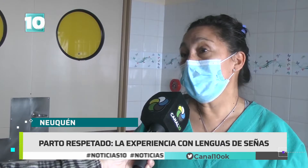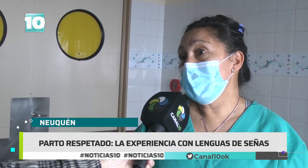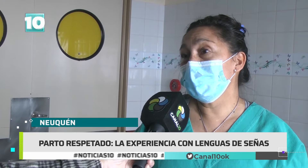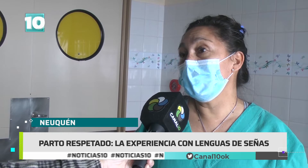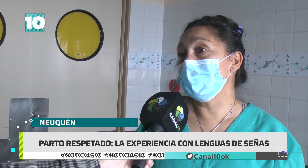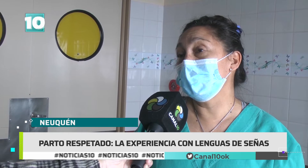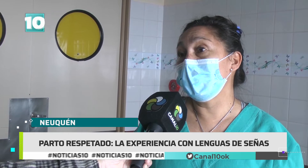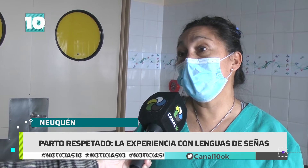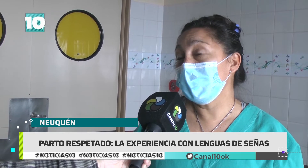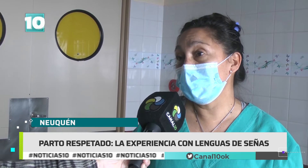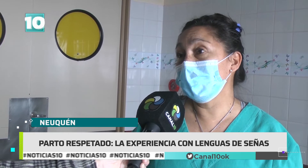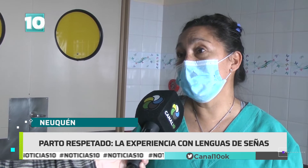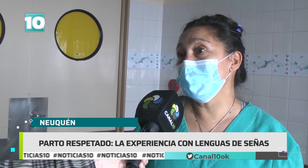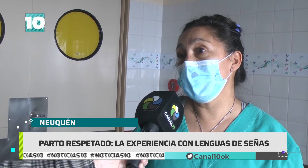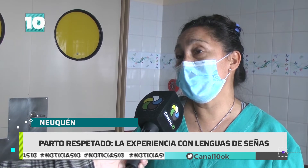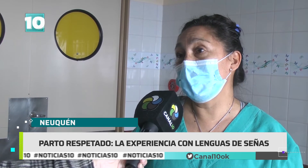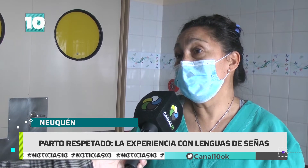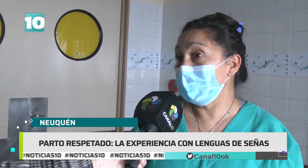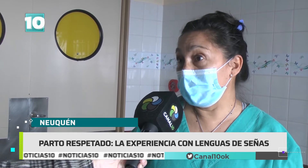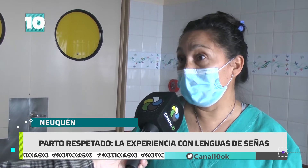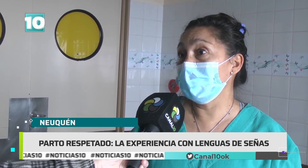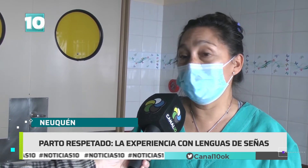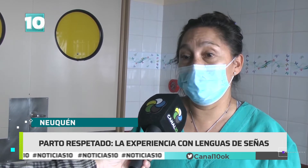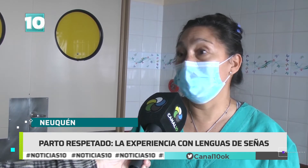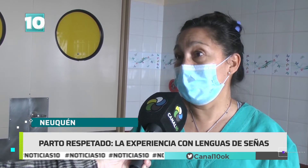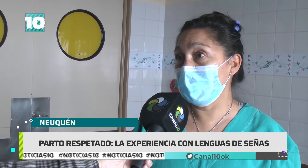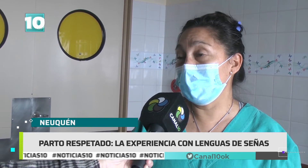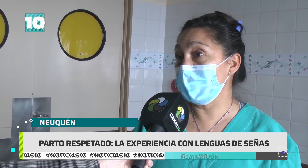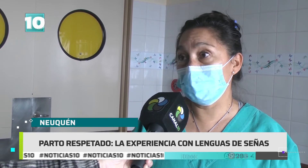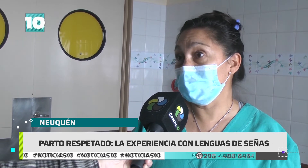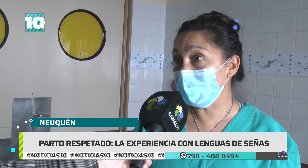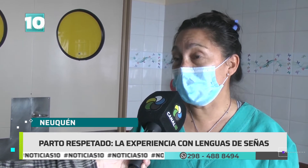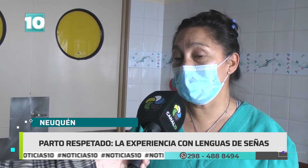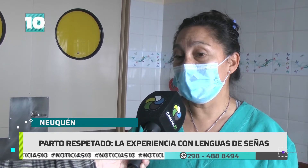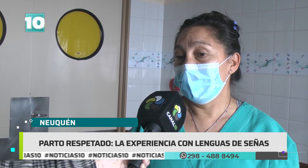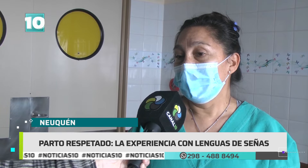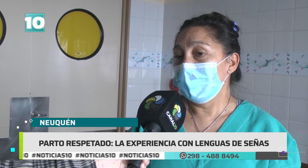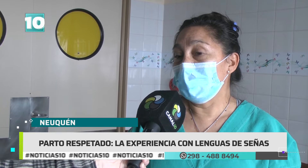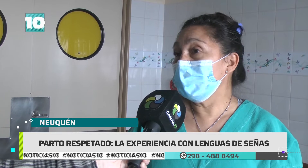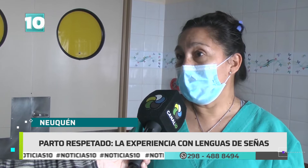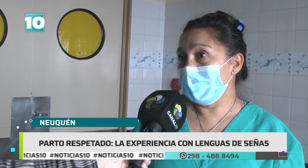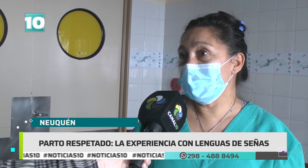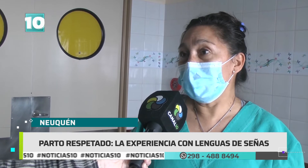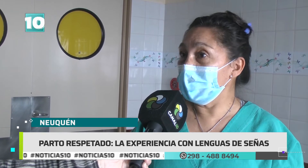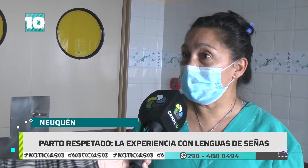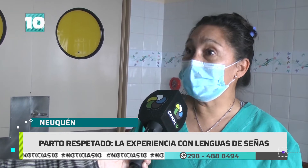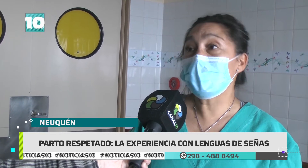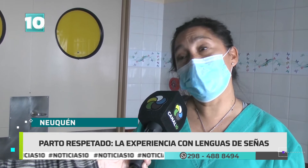pudimos acompañar y ayudar a esta pareja que mamá y papá son sordos con una experiencia muy distinta de